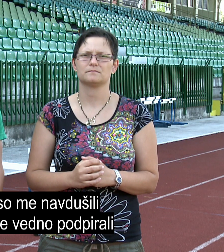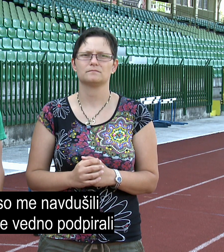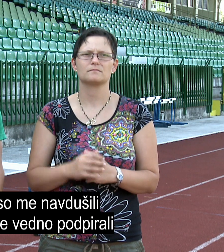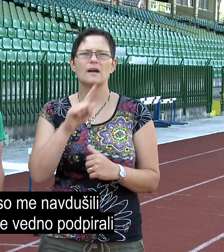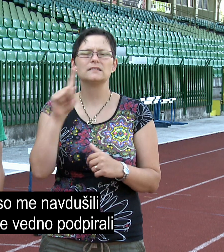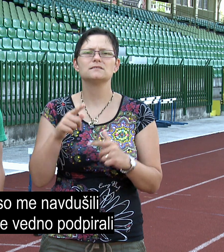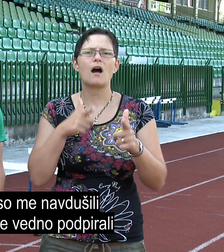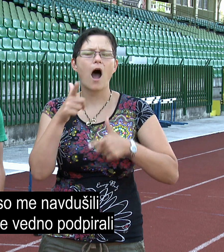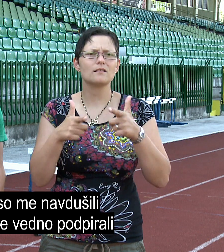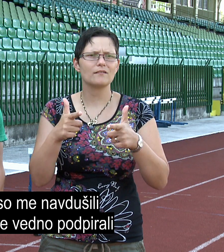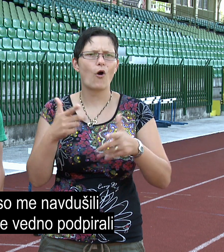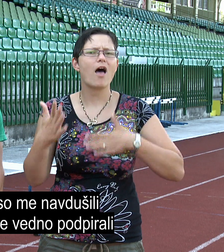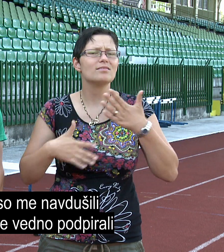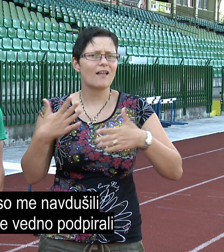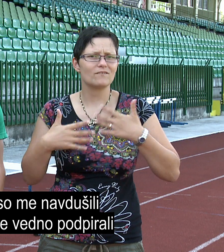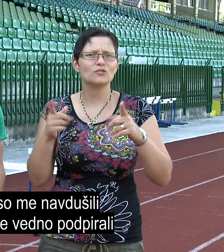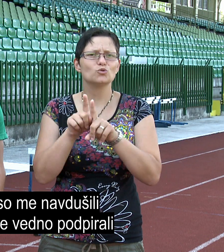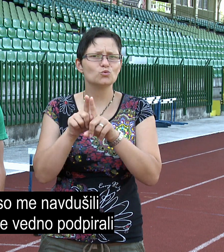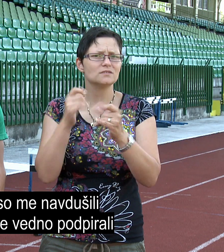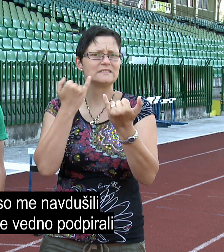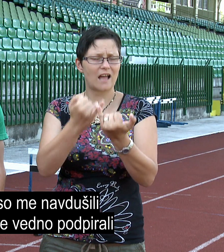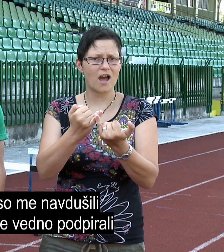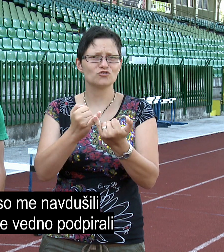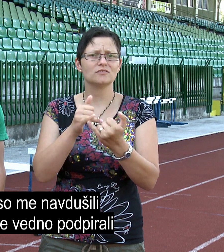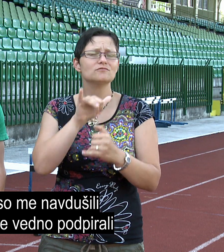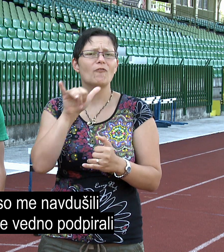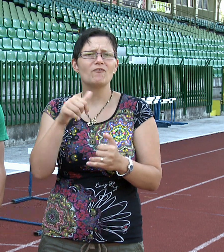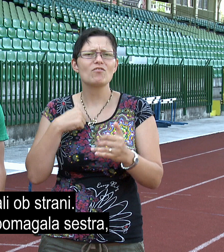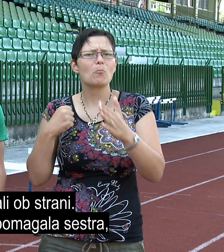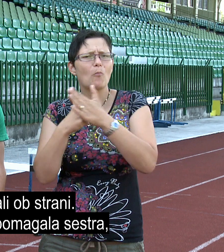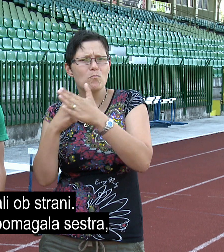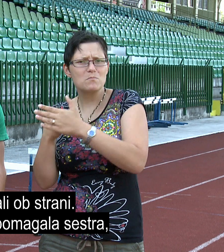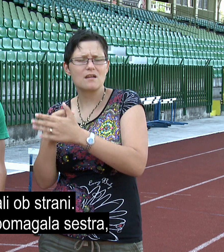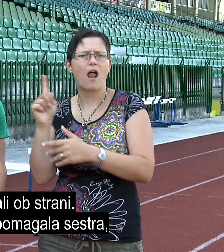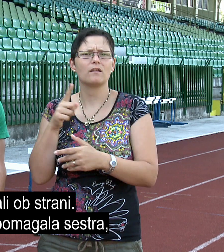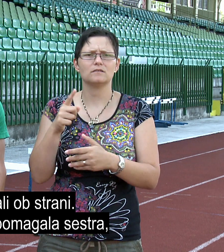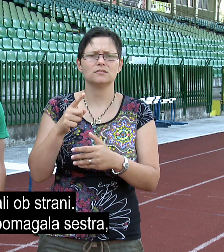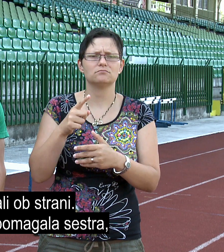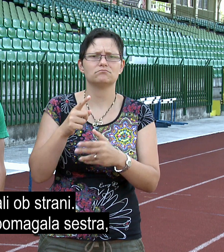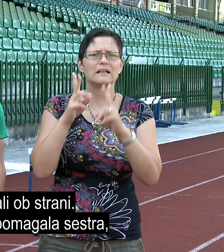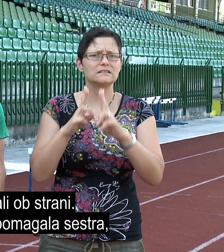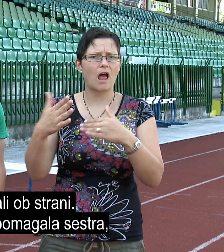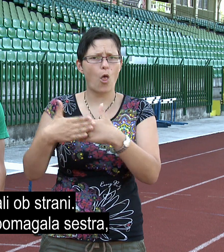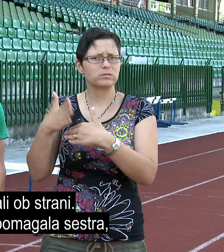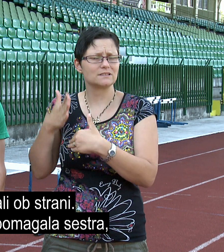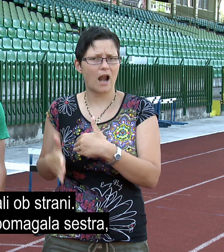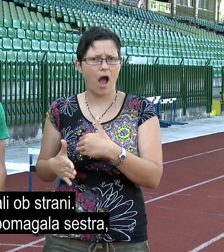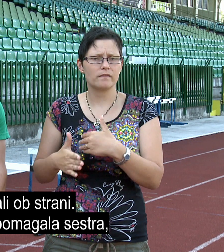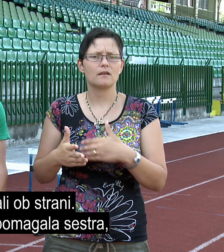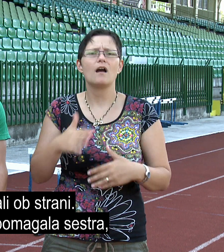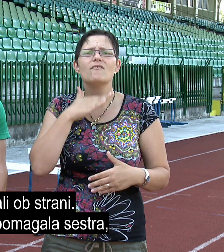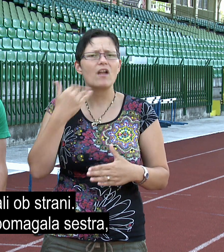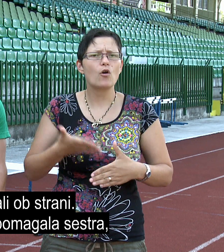Za atletiko so me navdušili tudi štarti, ki so me vedno podpirali in stali ob strani. Veliko mi je pomagala